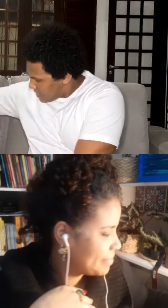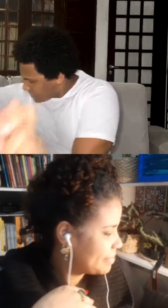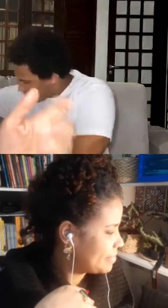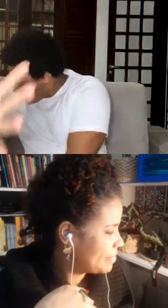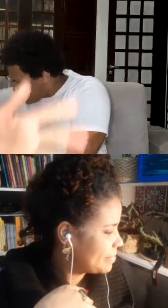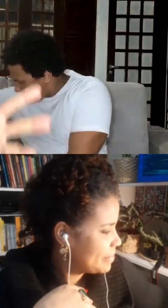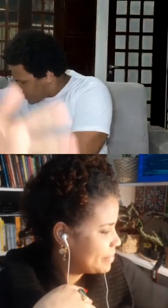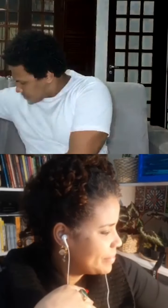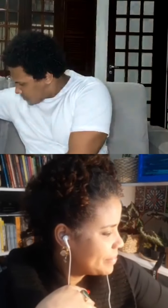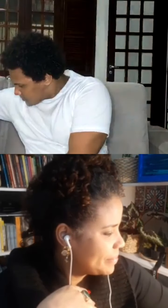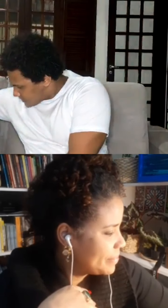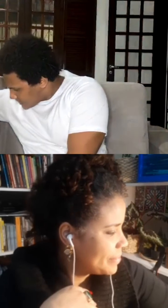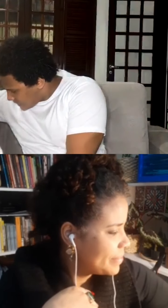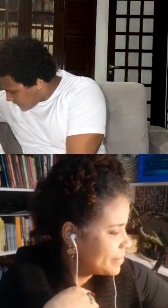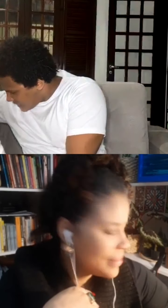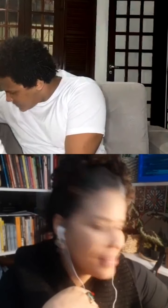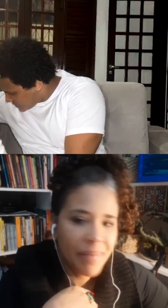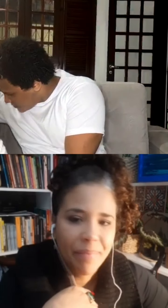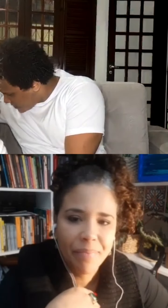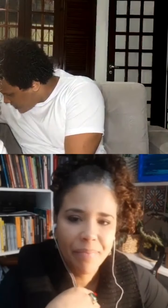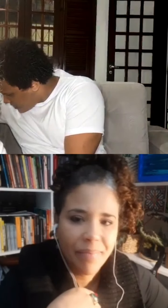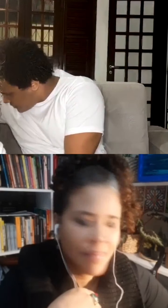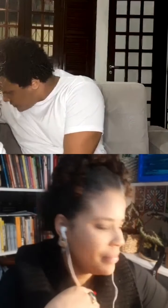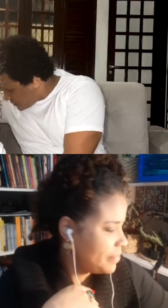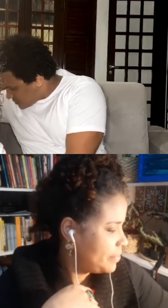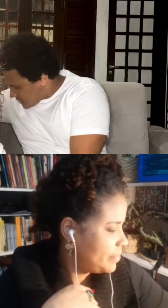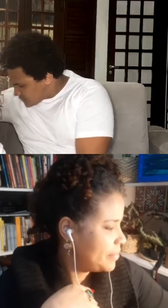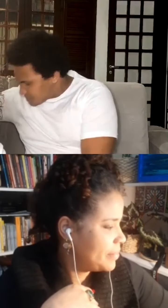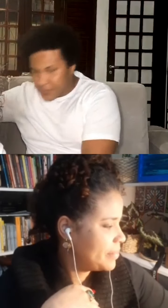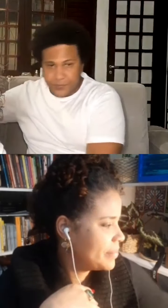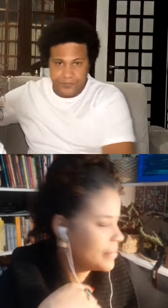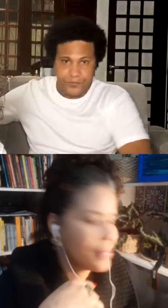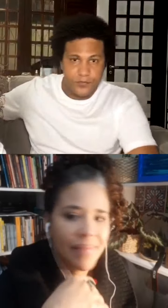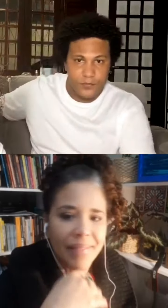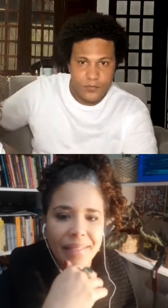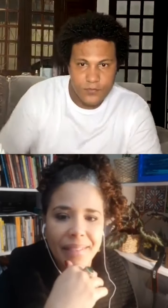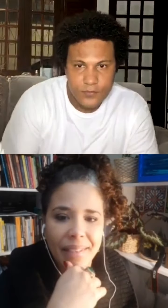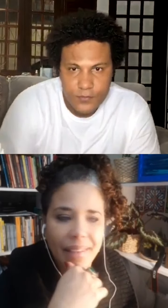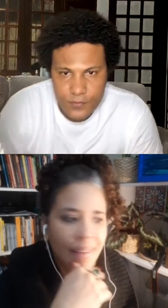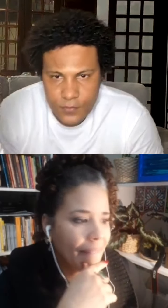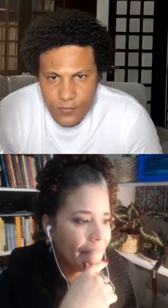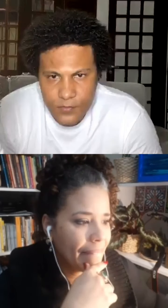Acho que algumas daquelas a gente já respondeu.